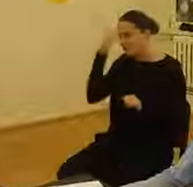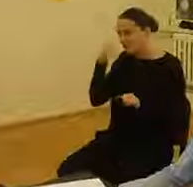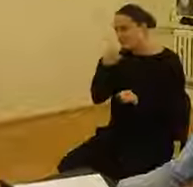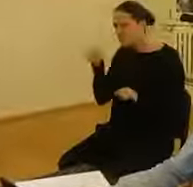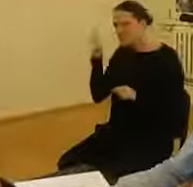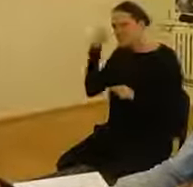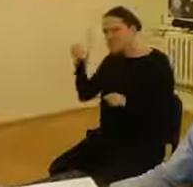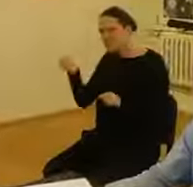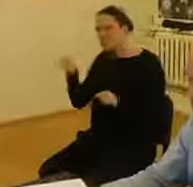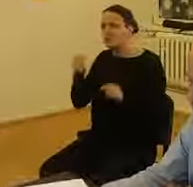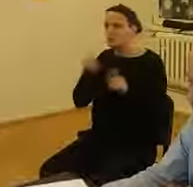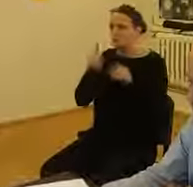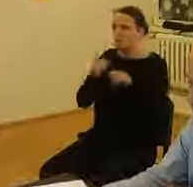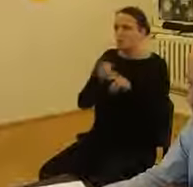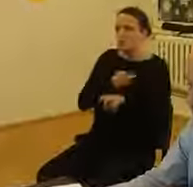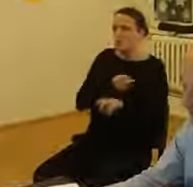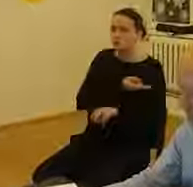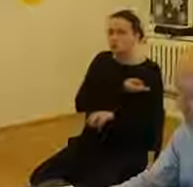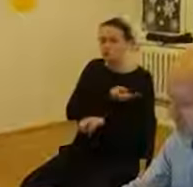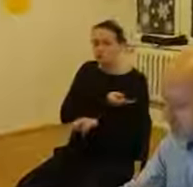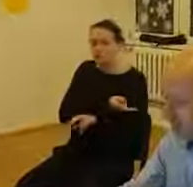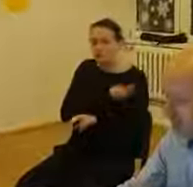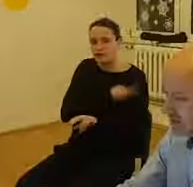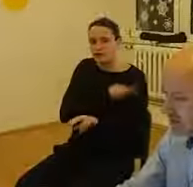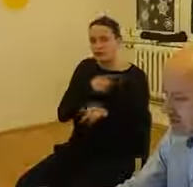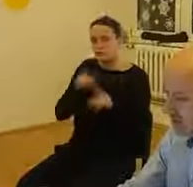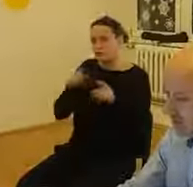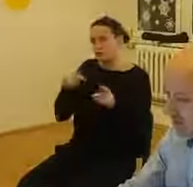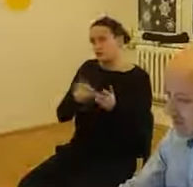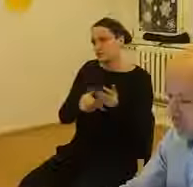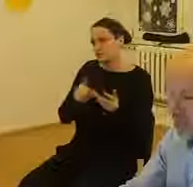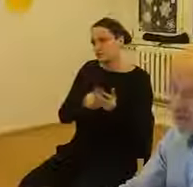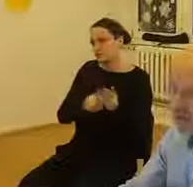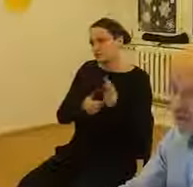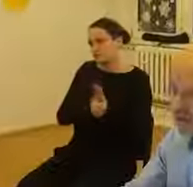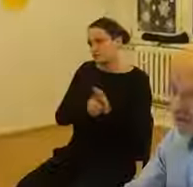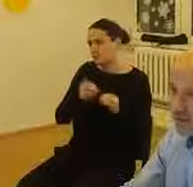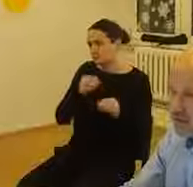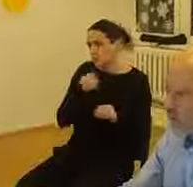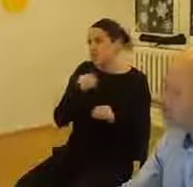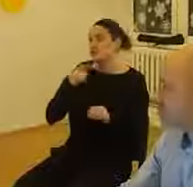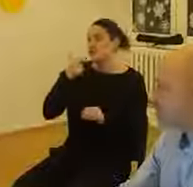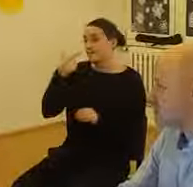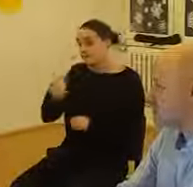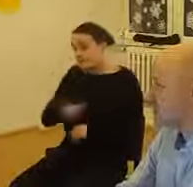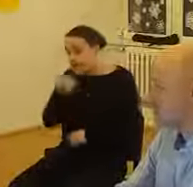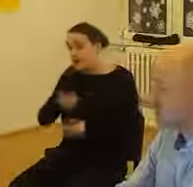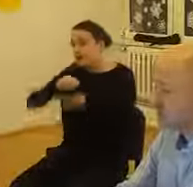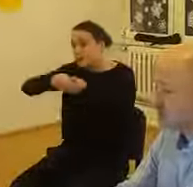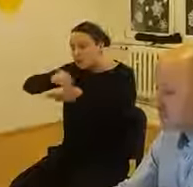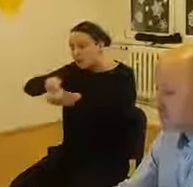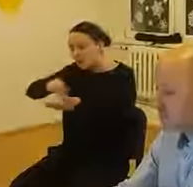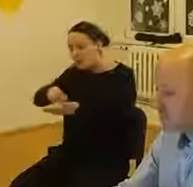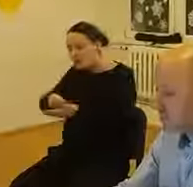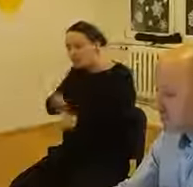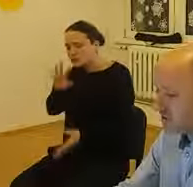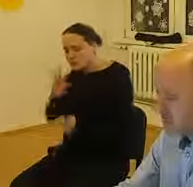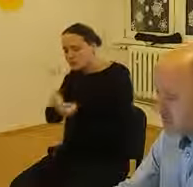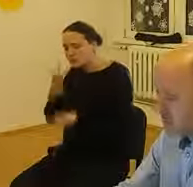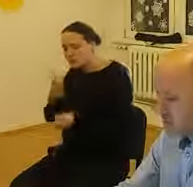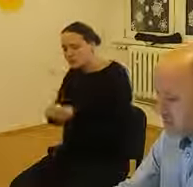początku czerwca 2016 roku odbyły się wybory do tej Rady. Po ponad dwóch latach zbierania podpisów